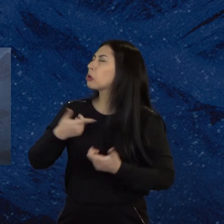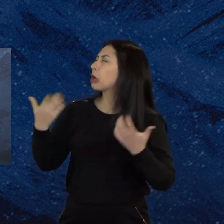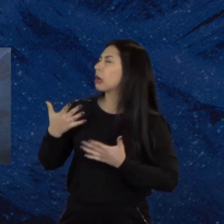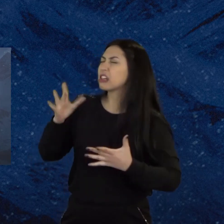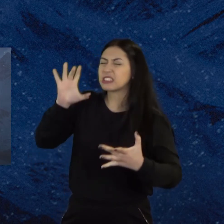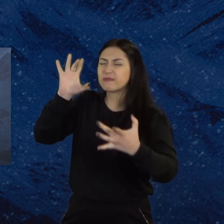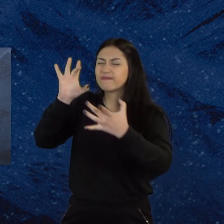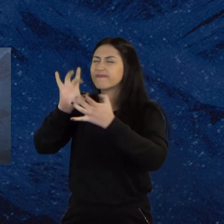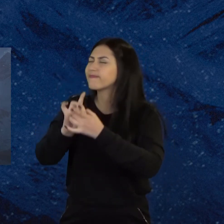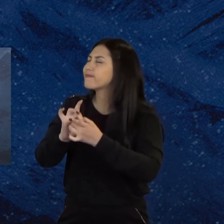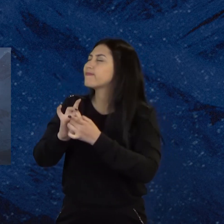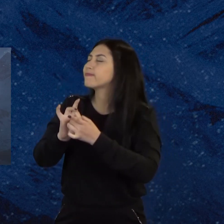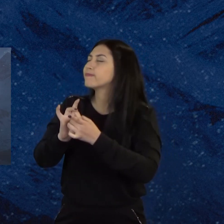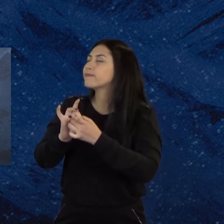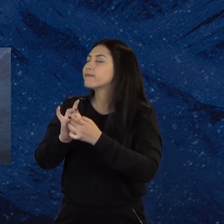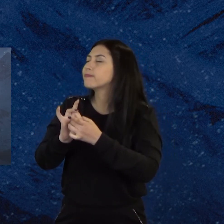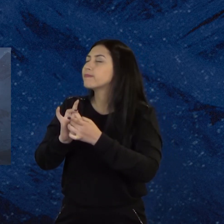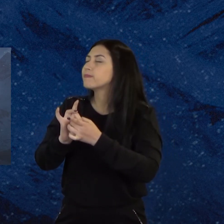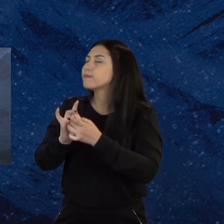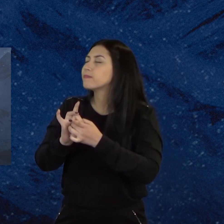unimos.